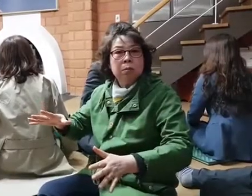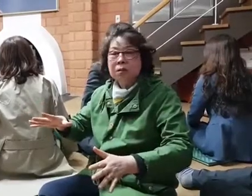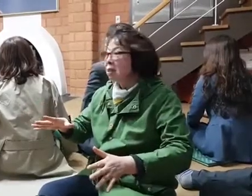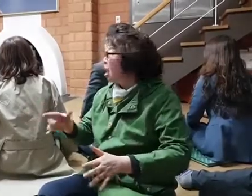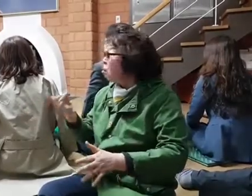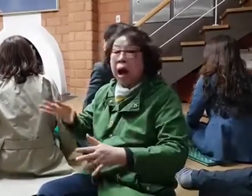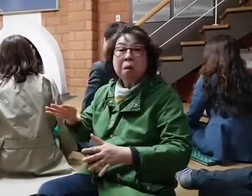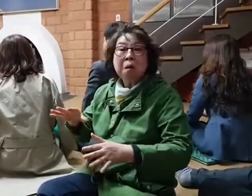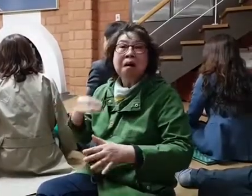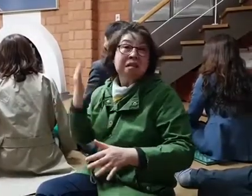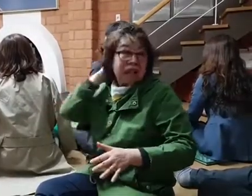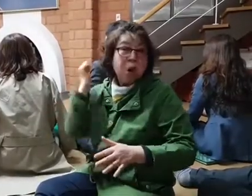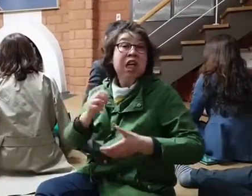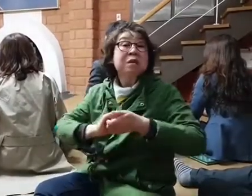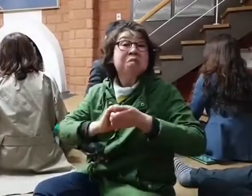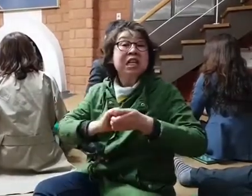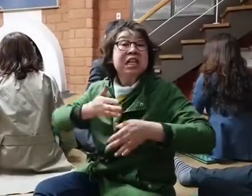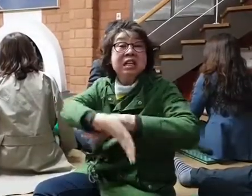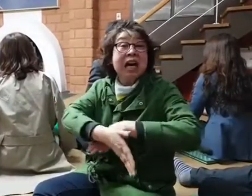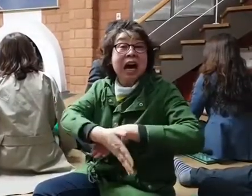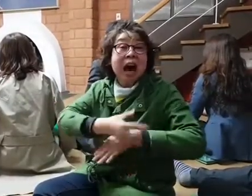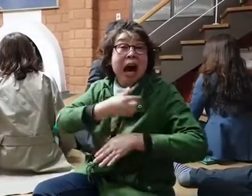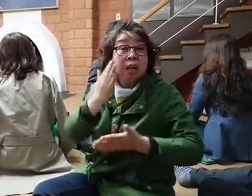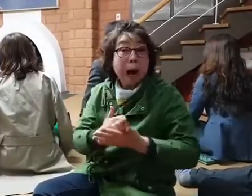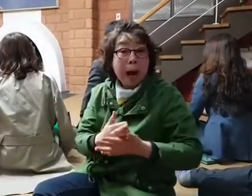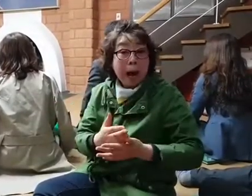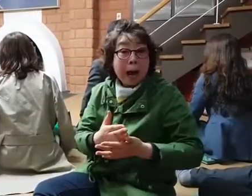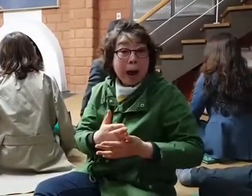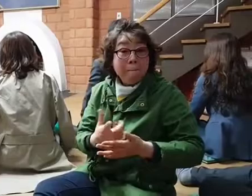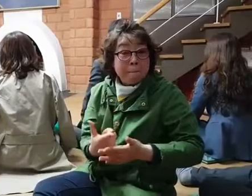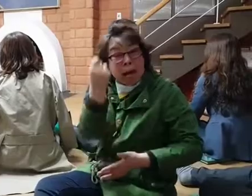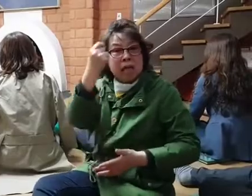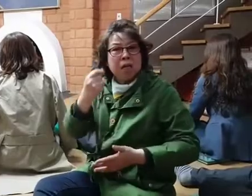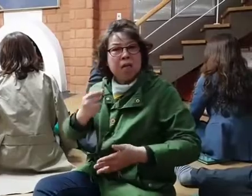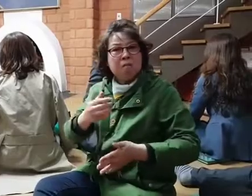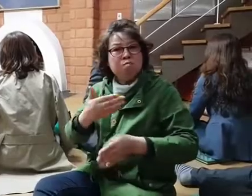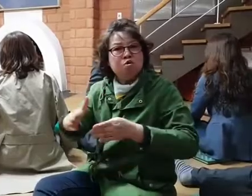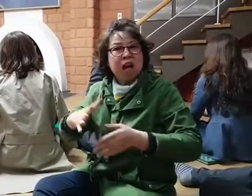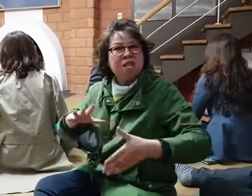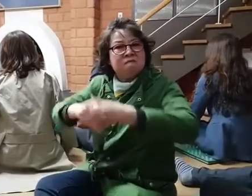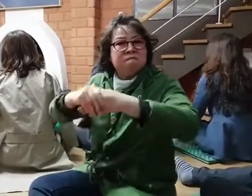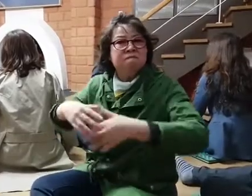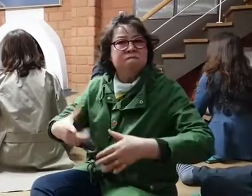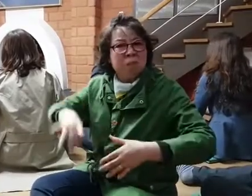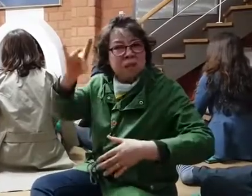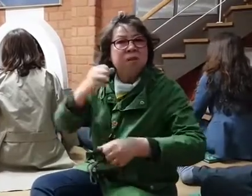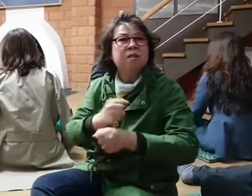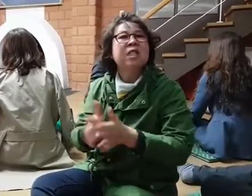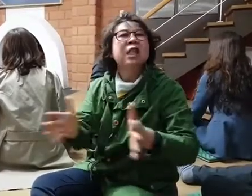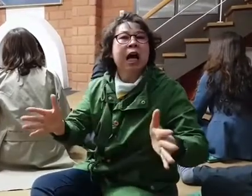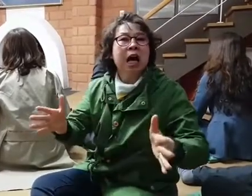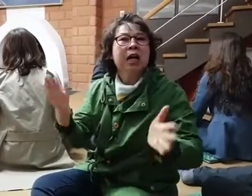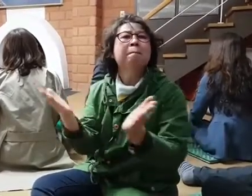걸 질질 끌다가 할 거리면 실패하는 걸 알기 때문에 시작할 때 바로 이거부터 간 거예요. 그게